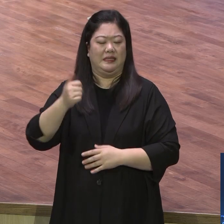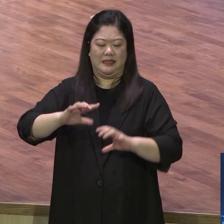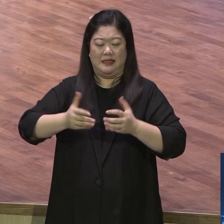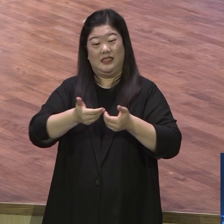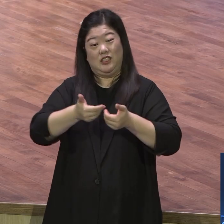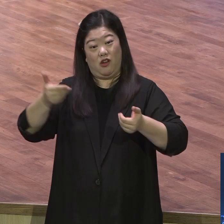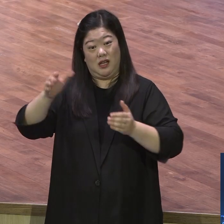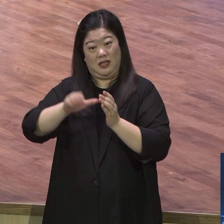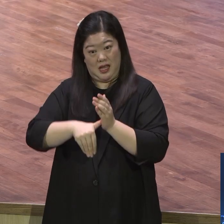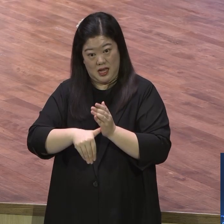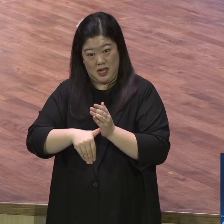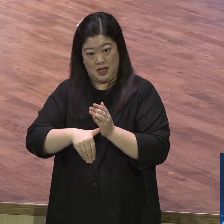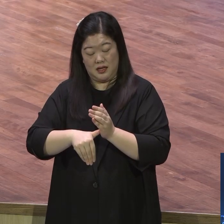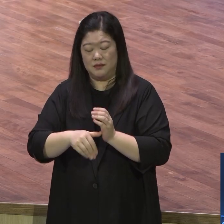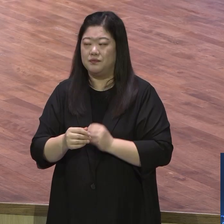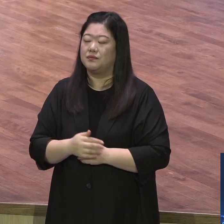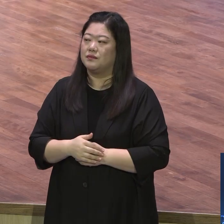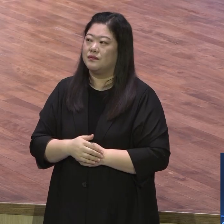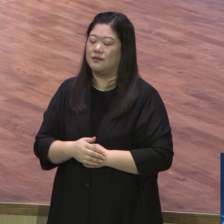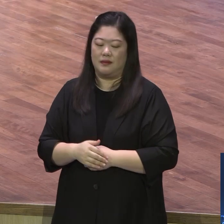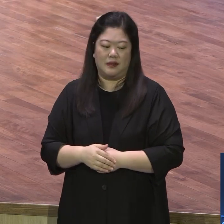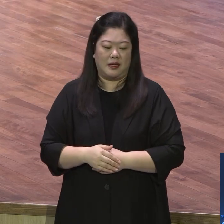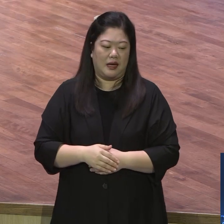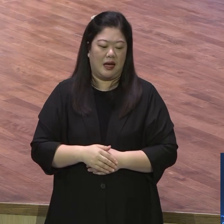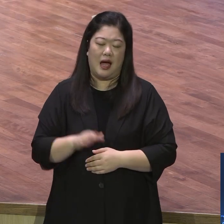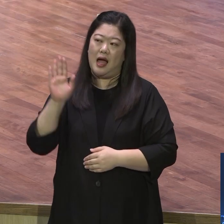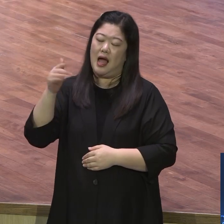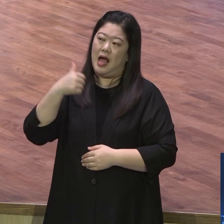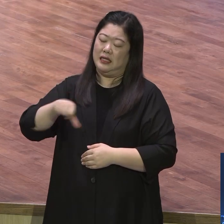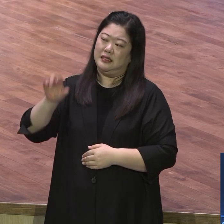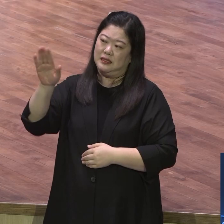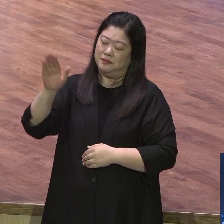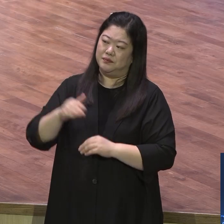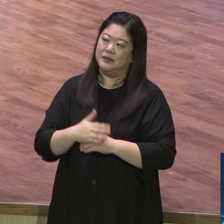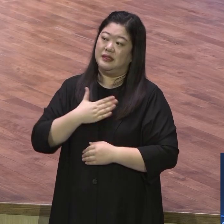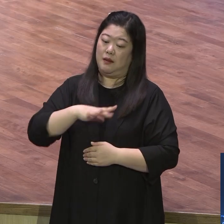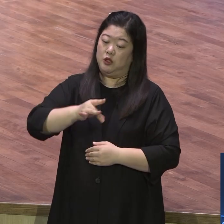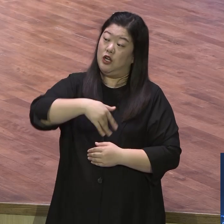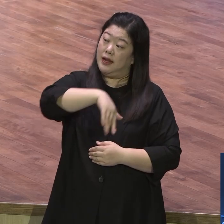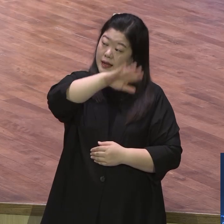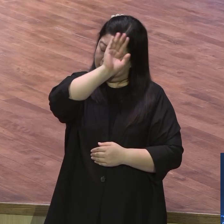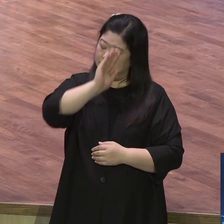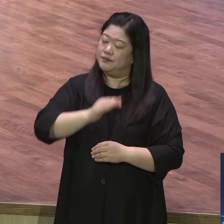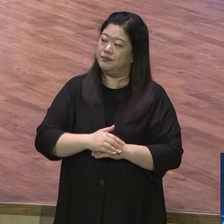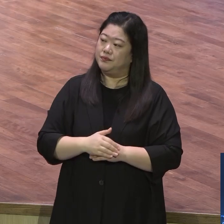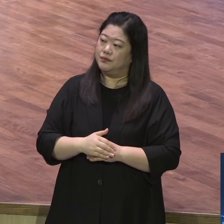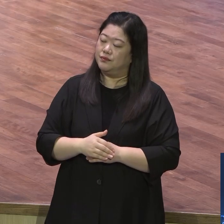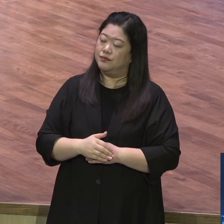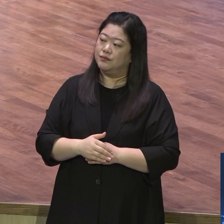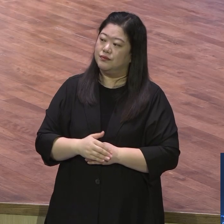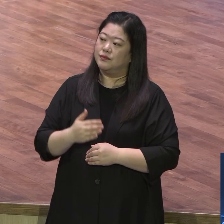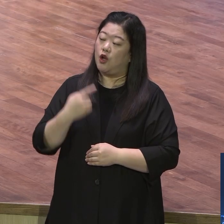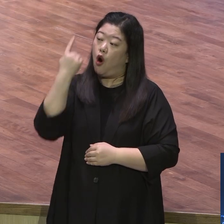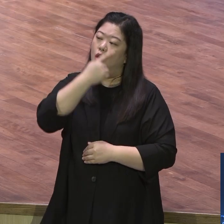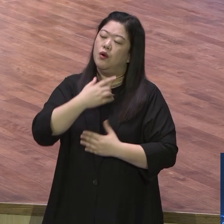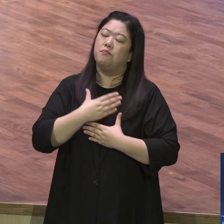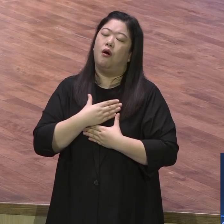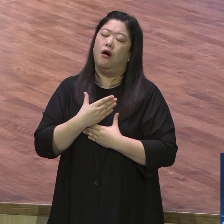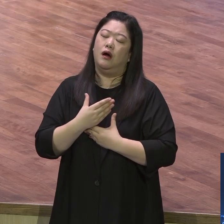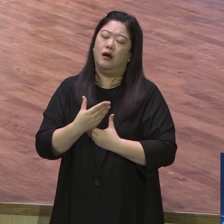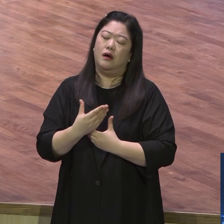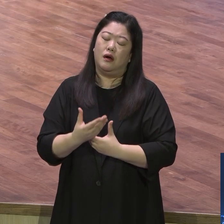어머니 성경 내 품에 주라 아버지 먼저 가십시오 제가 따라갈게 편안하게